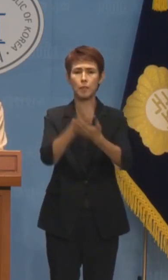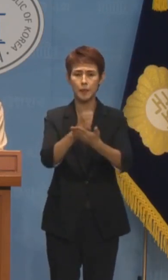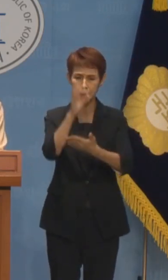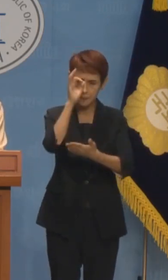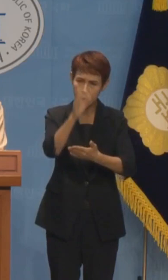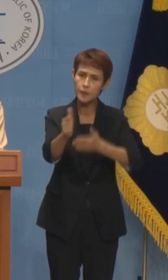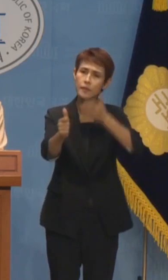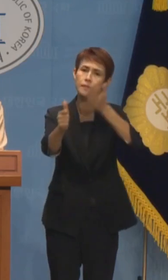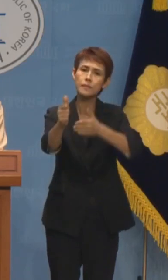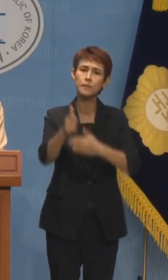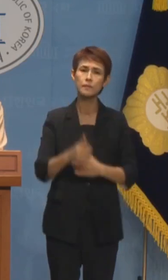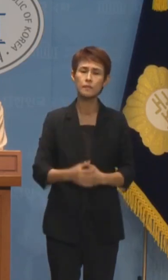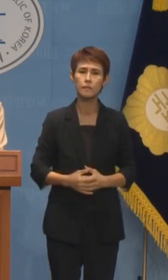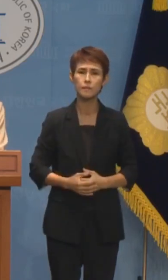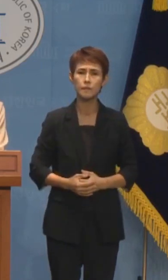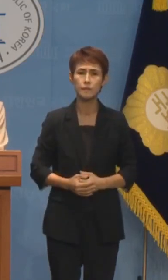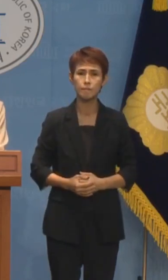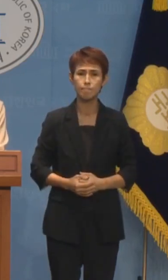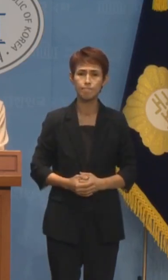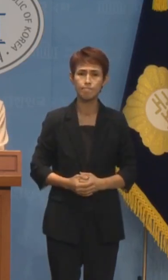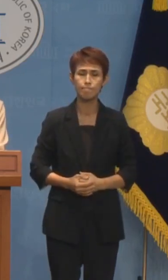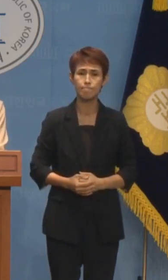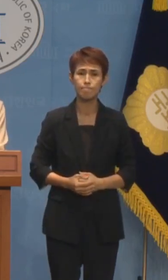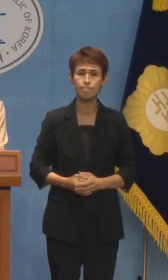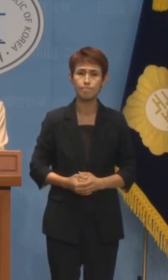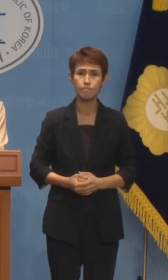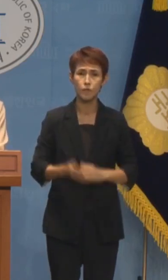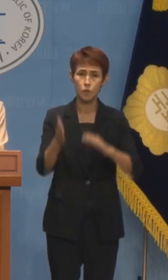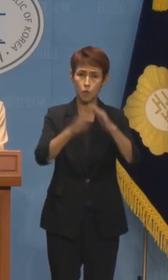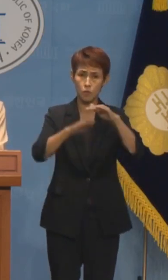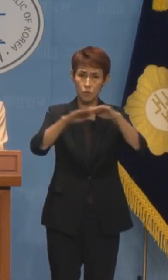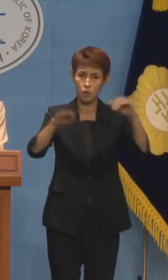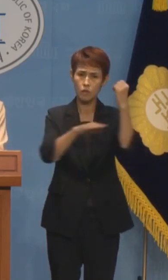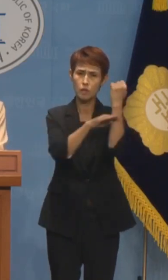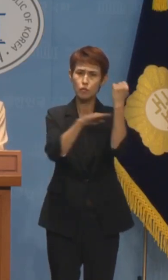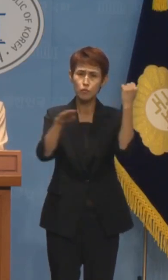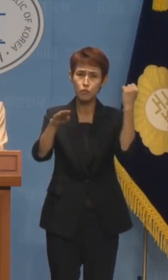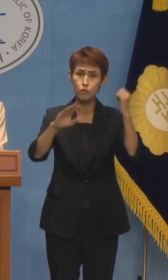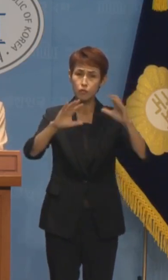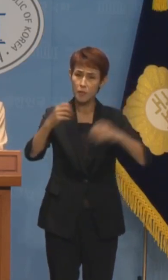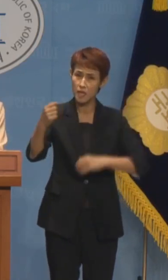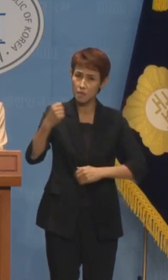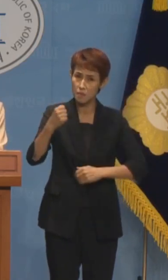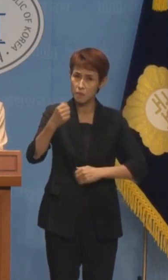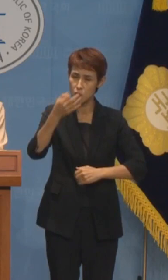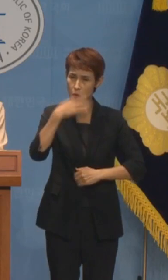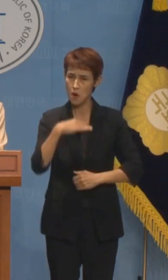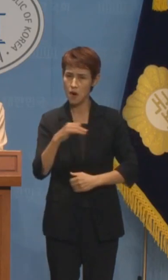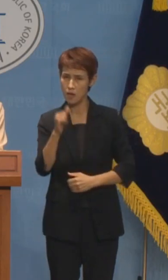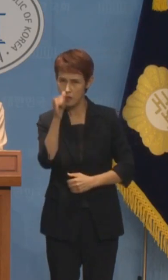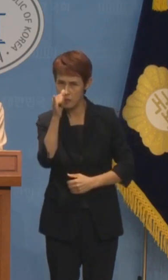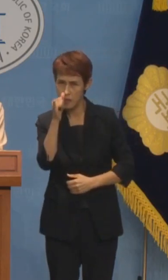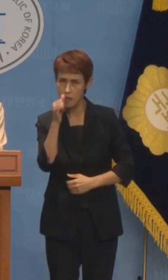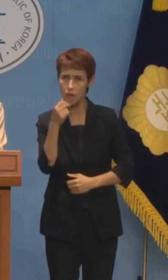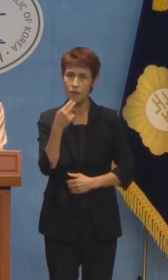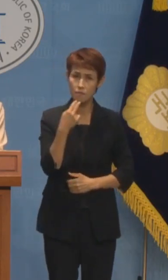좀 읽어보길 권합니다 공정의 기준이 국민의 힘에 유리한지